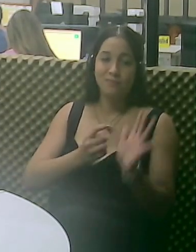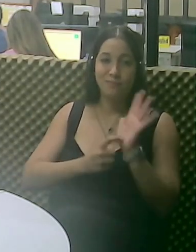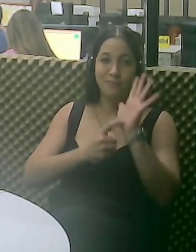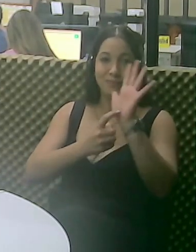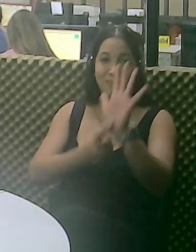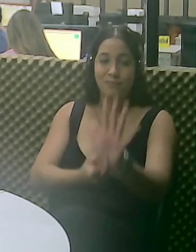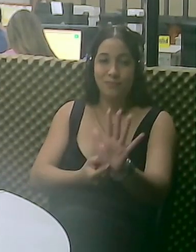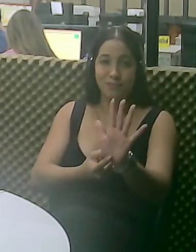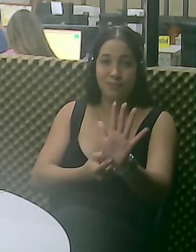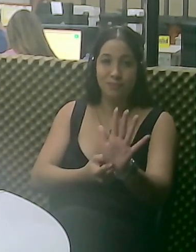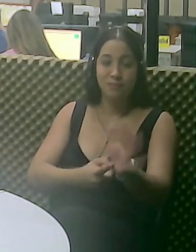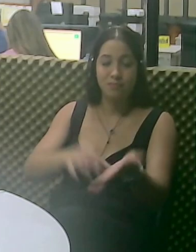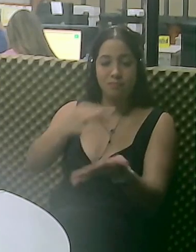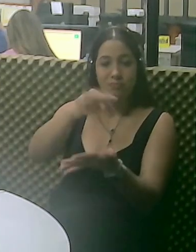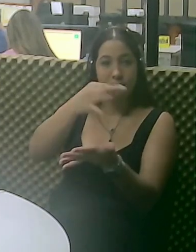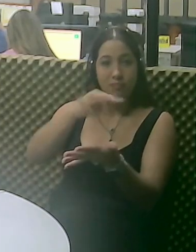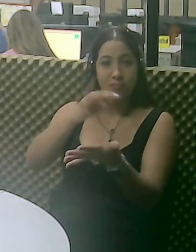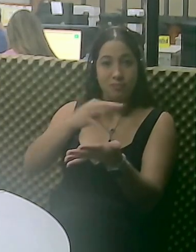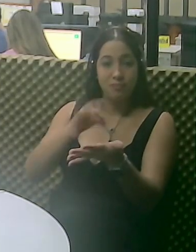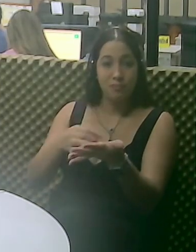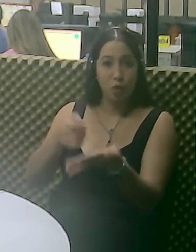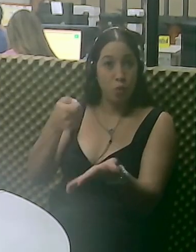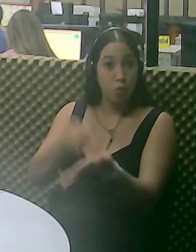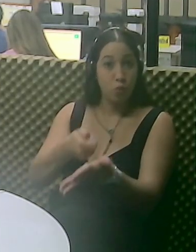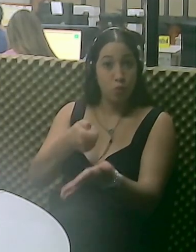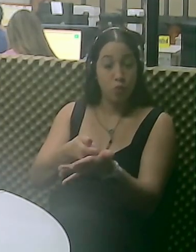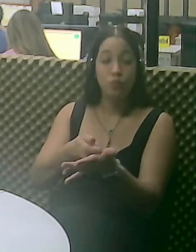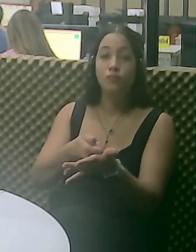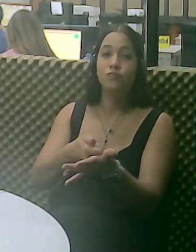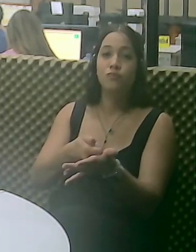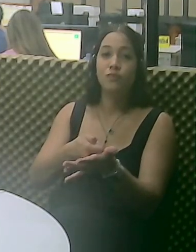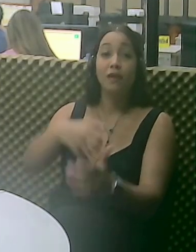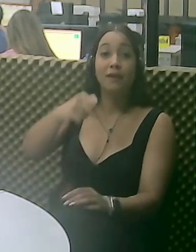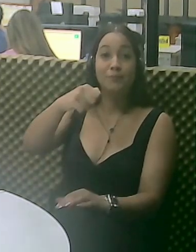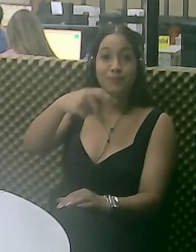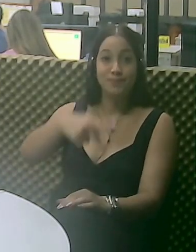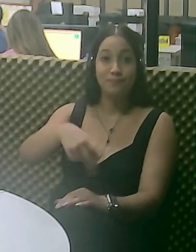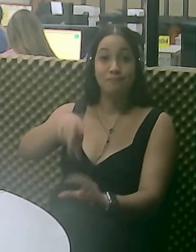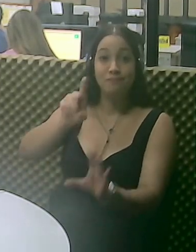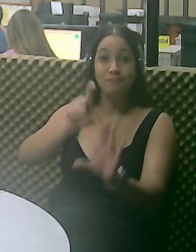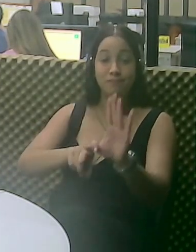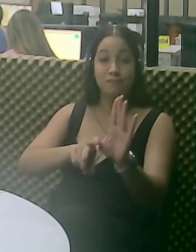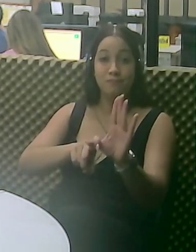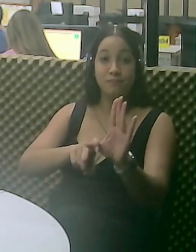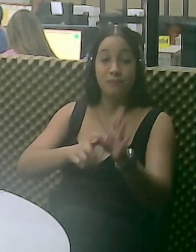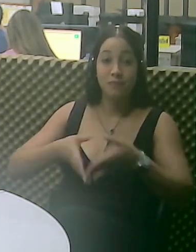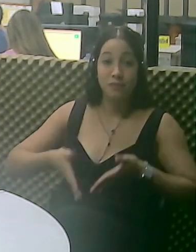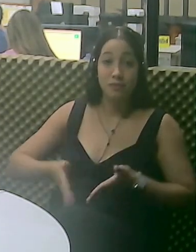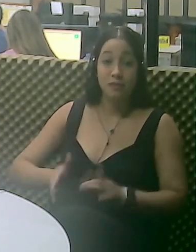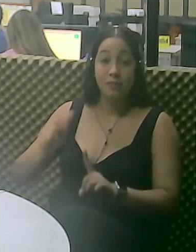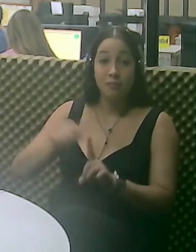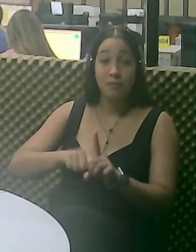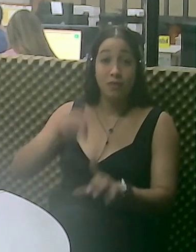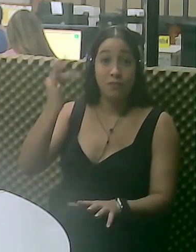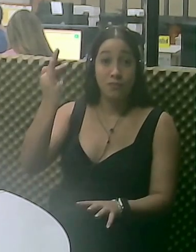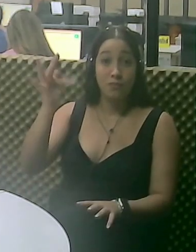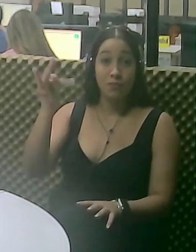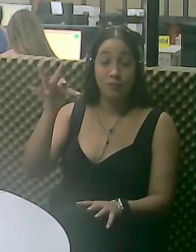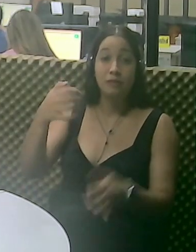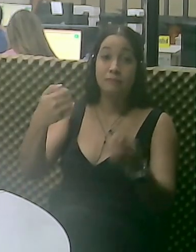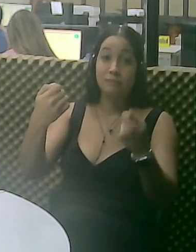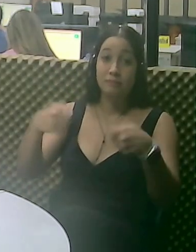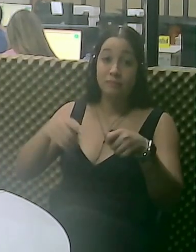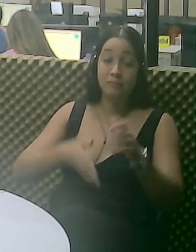vida, a atualização de dados é obrigatória. Os aposentados e pensionistas nascidos no mês de fevereiro